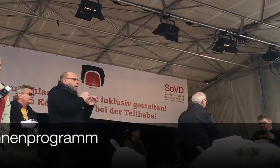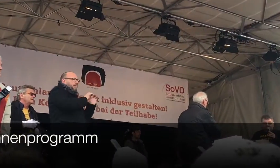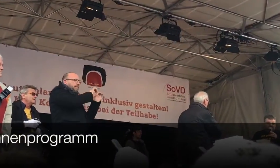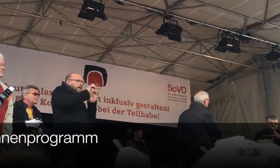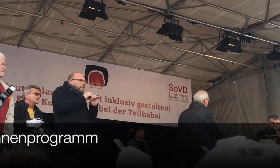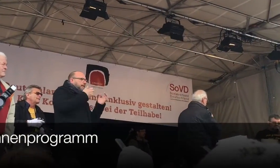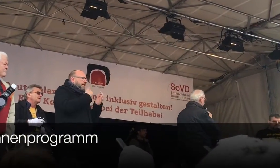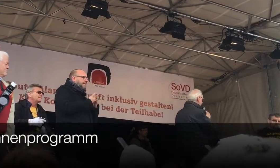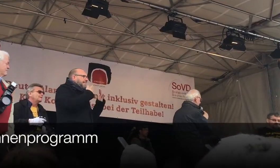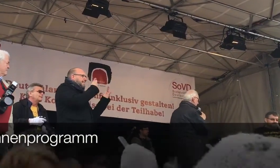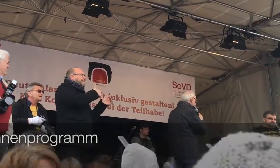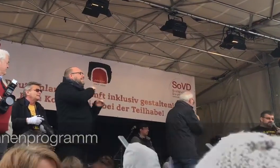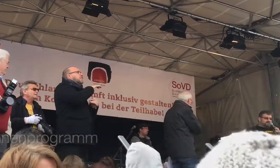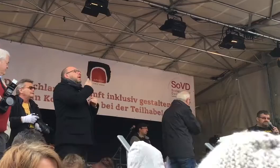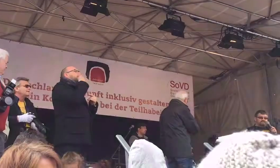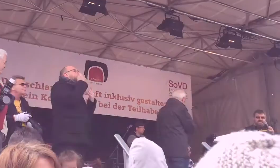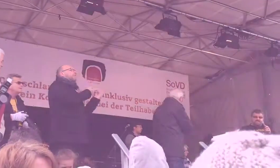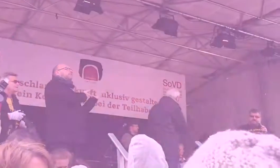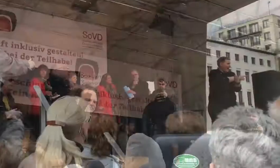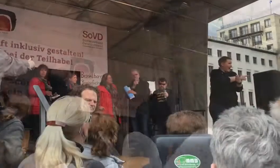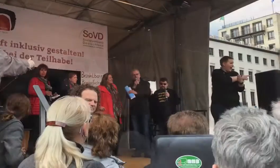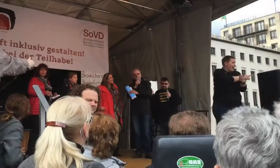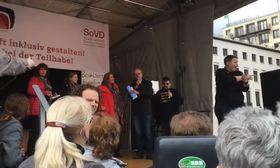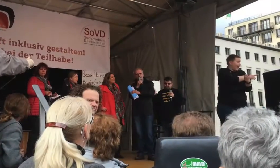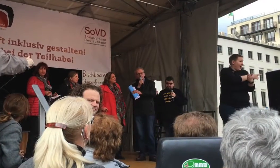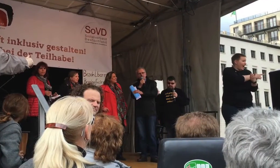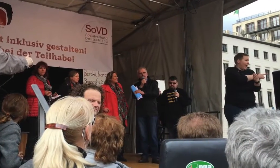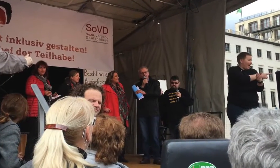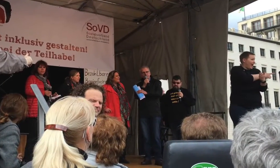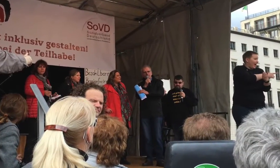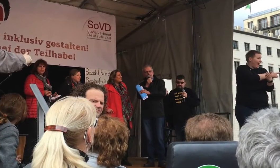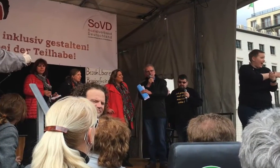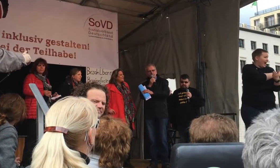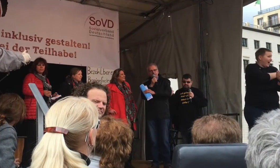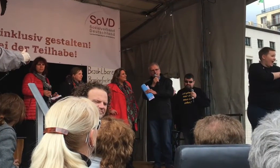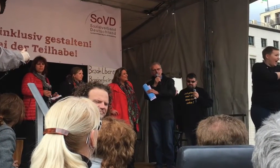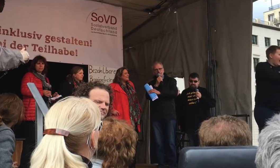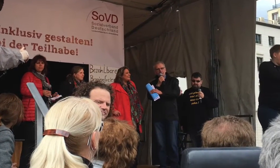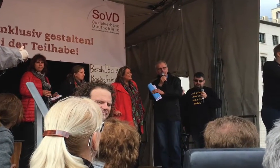Sascha, vielleicht stellst du... Genau, ich fange mal bei der Dame an.